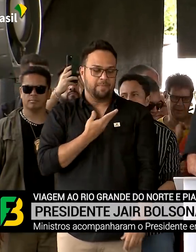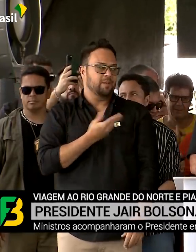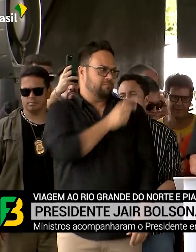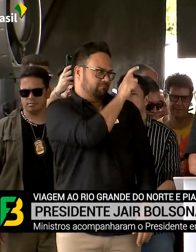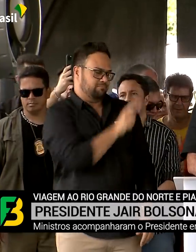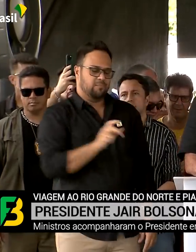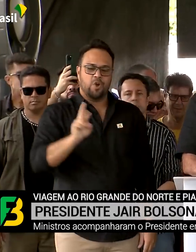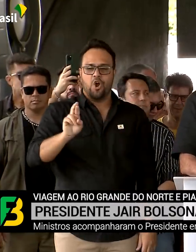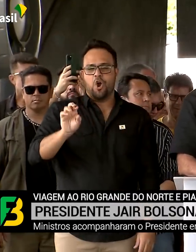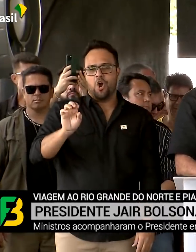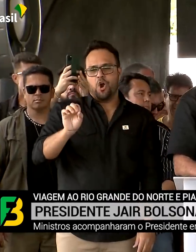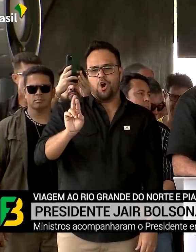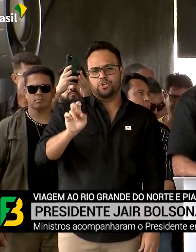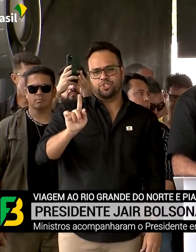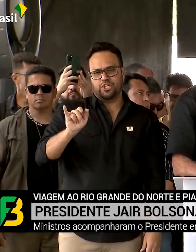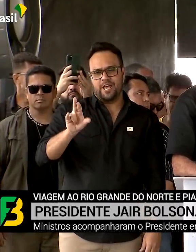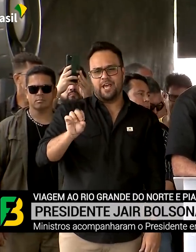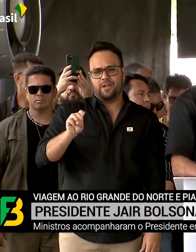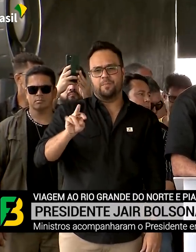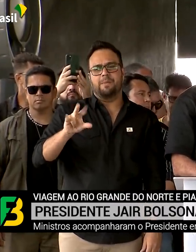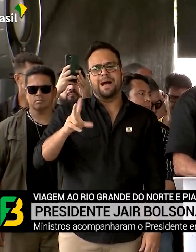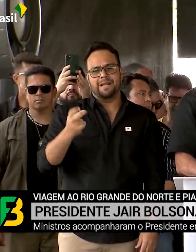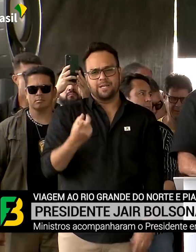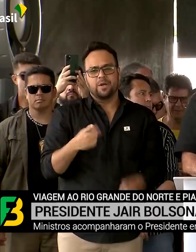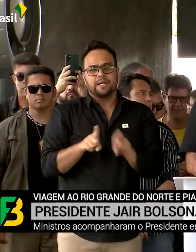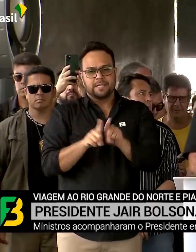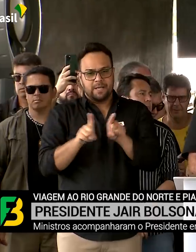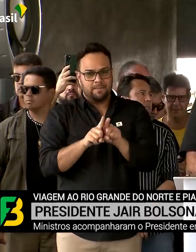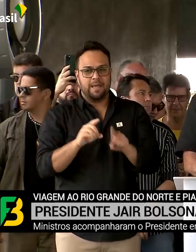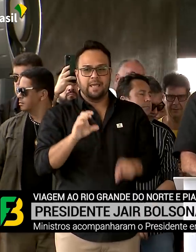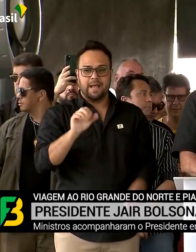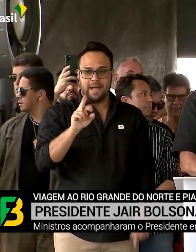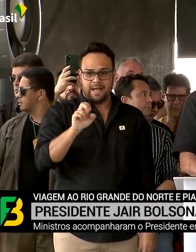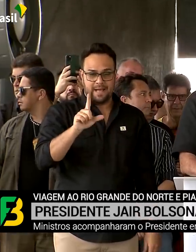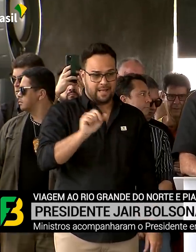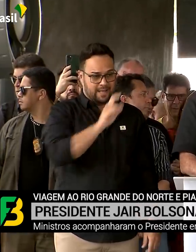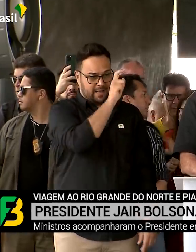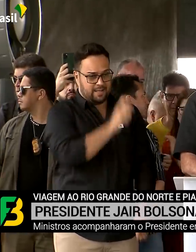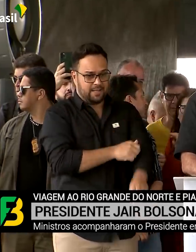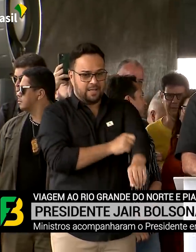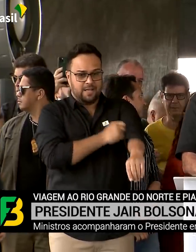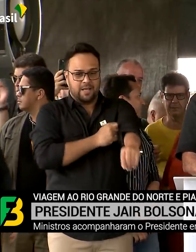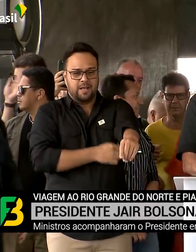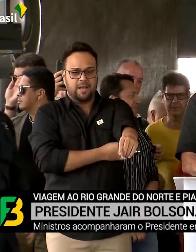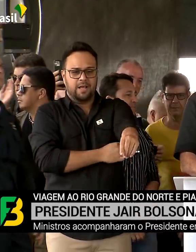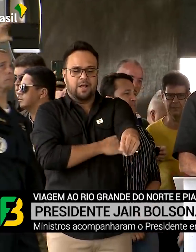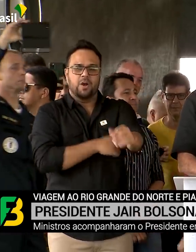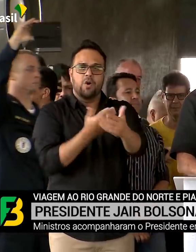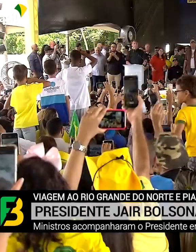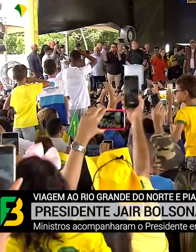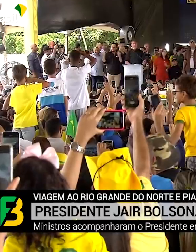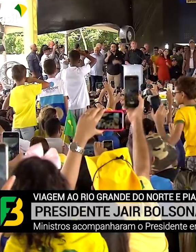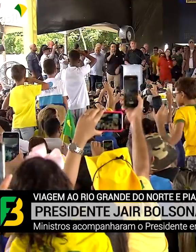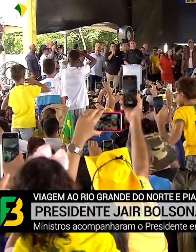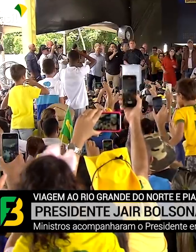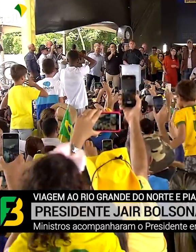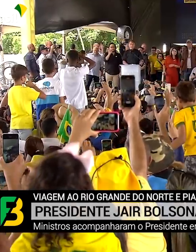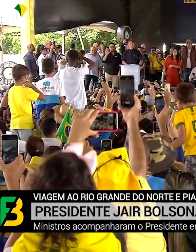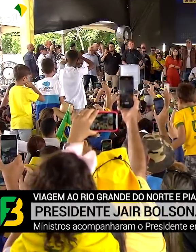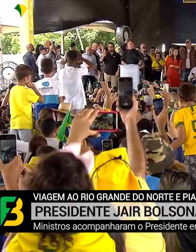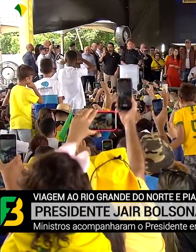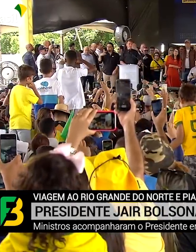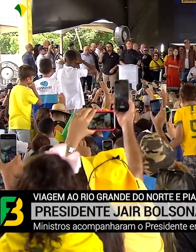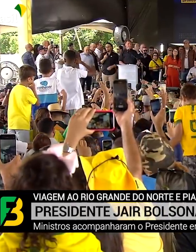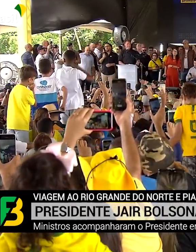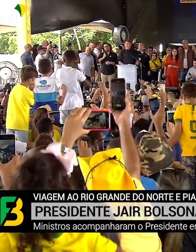Marinho, a você, Carla Dixon, vocês, assim como cada um de nós aqui, tem